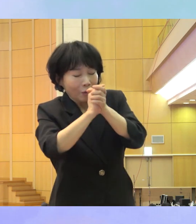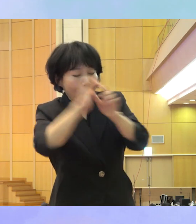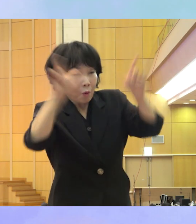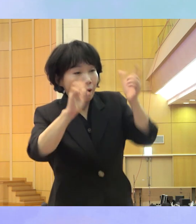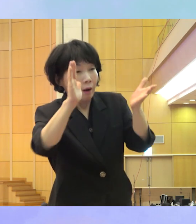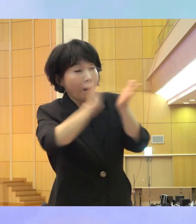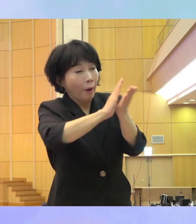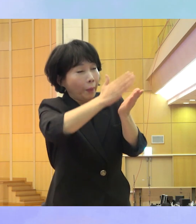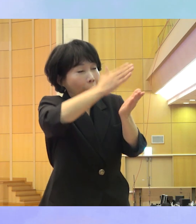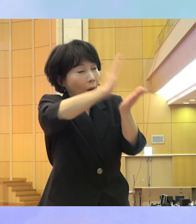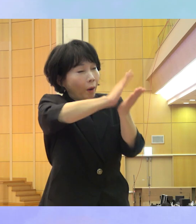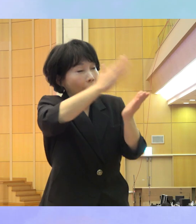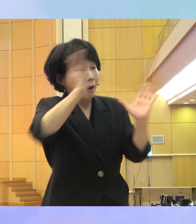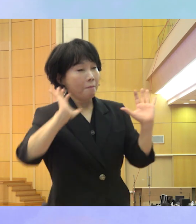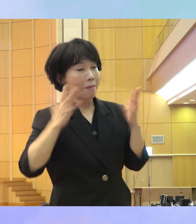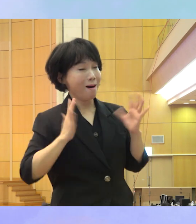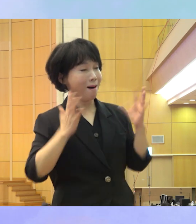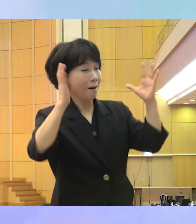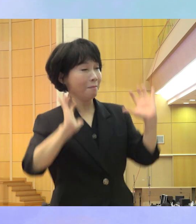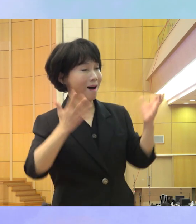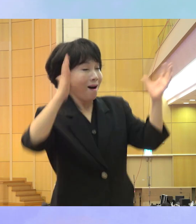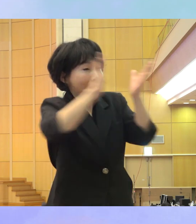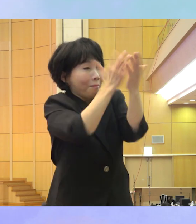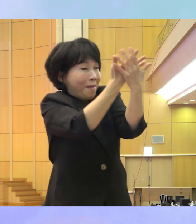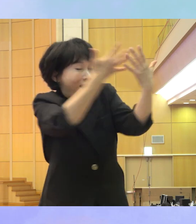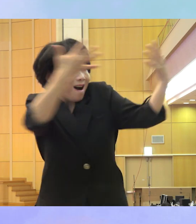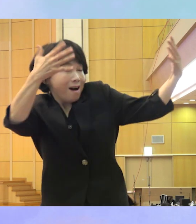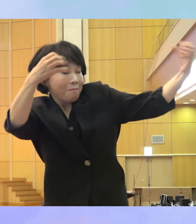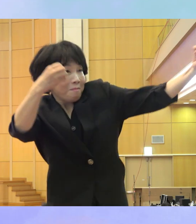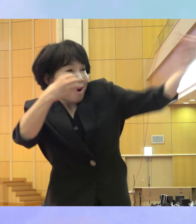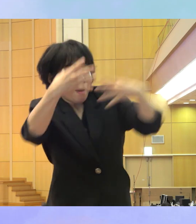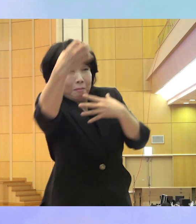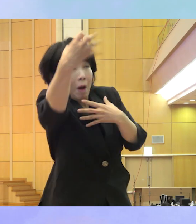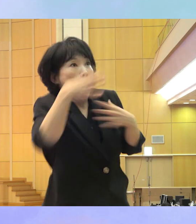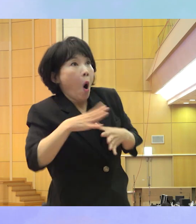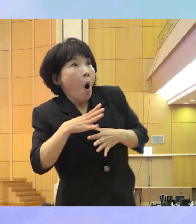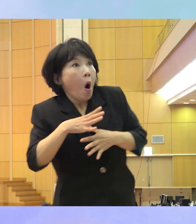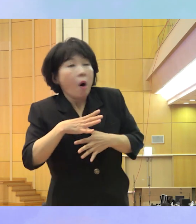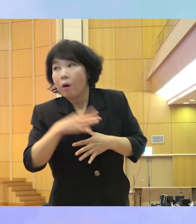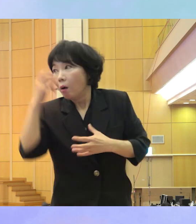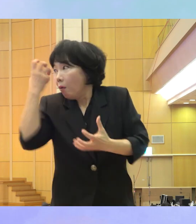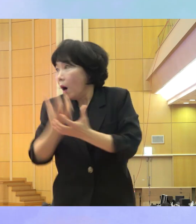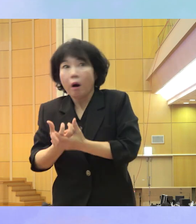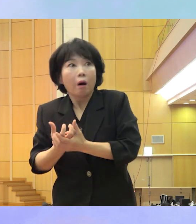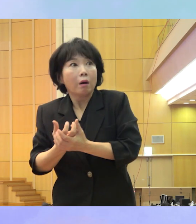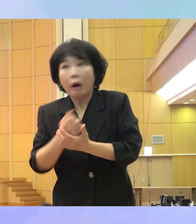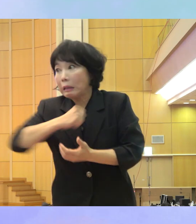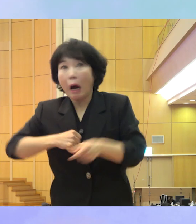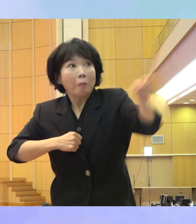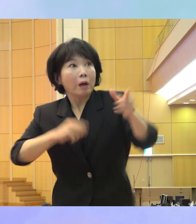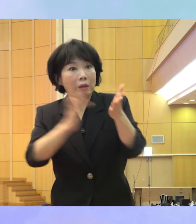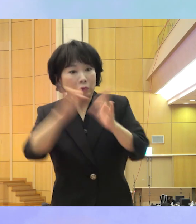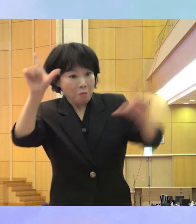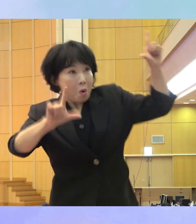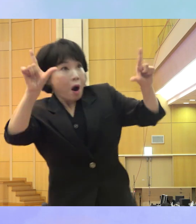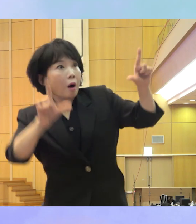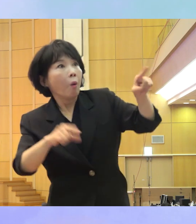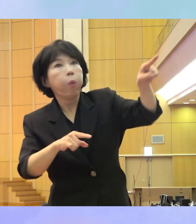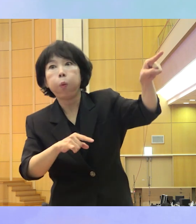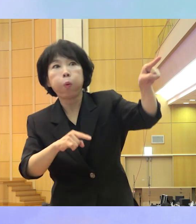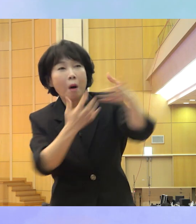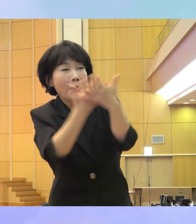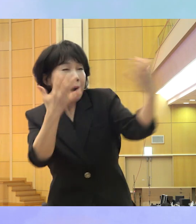옷도 흰옷은 난뒤 흰옷처럼 막 변형이 되고 놀랬는데, 거기에 마침 모세와